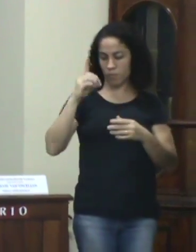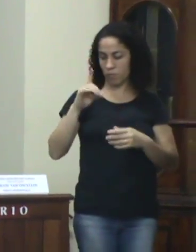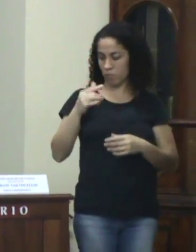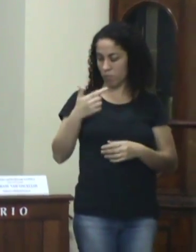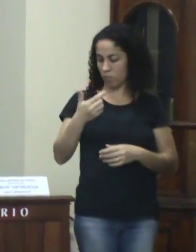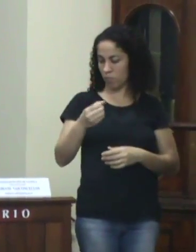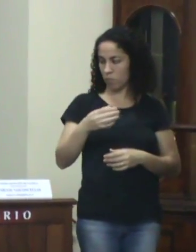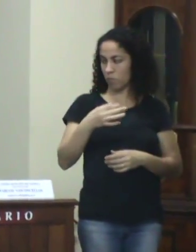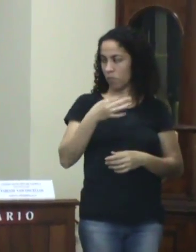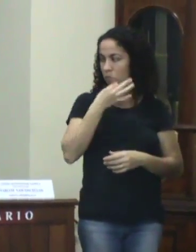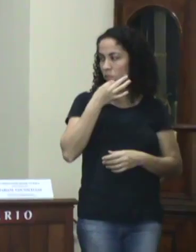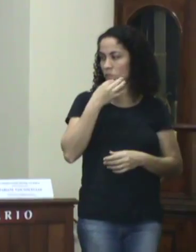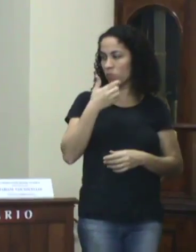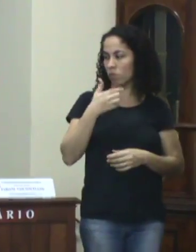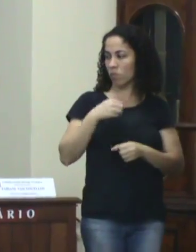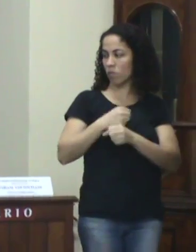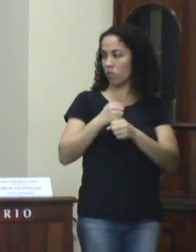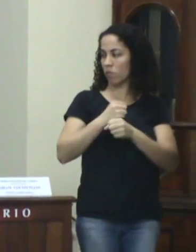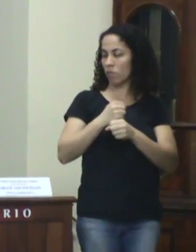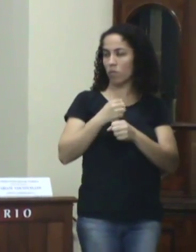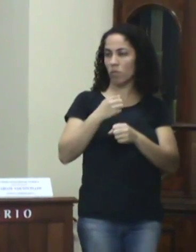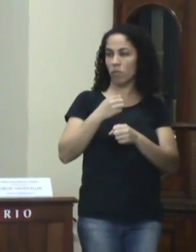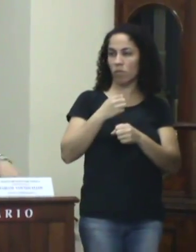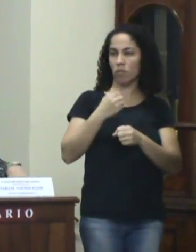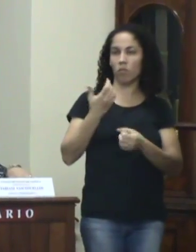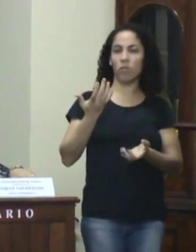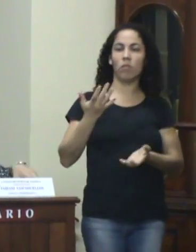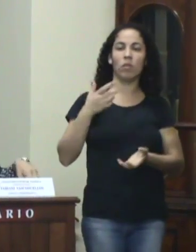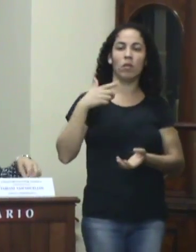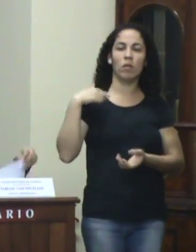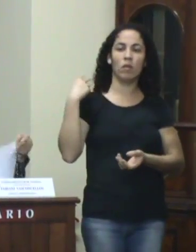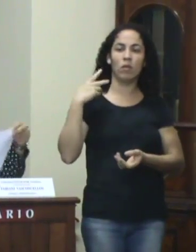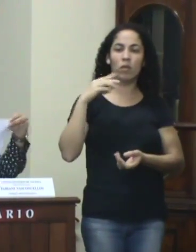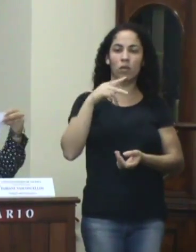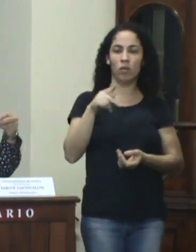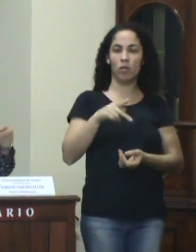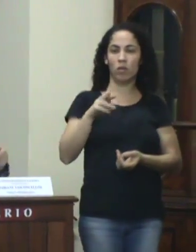20 de setembro de 2018, vereador professor Rafael.